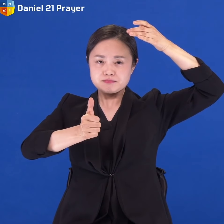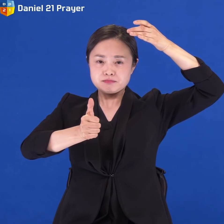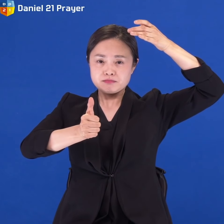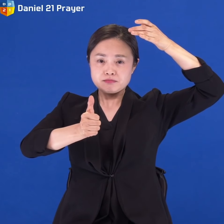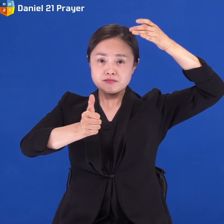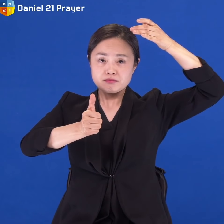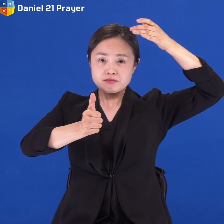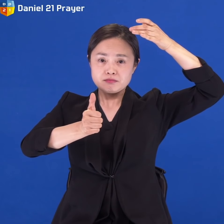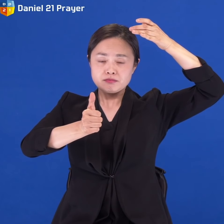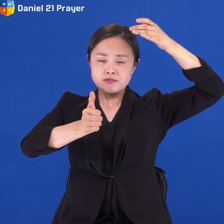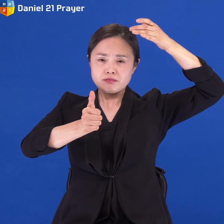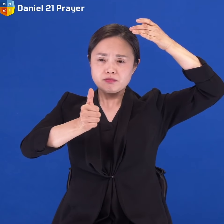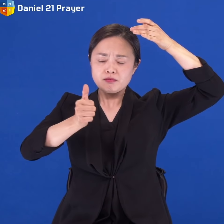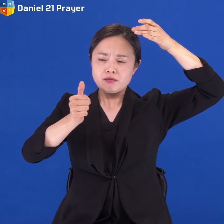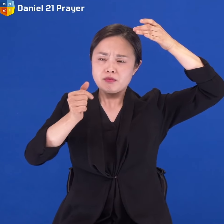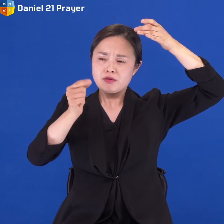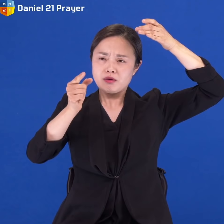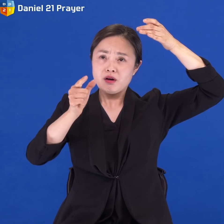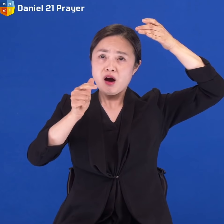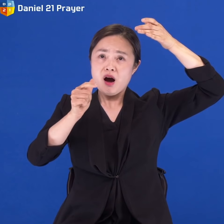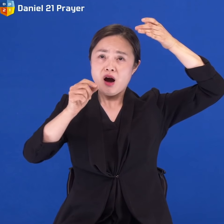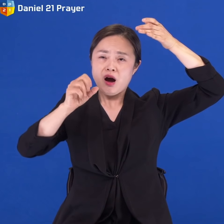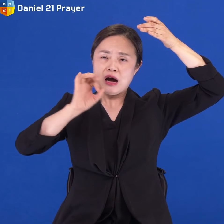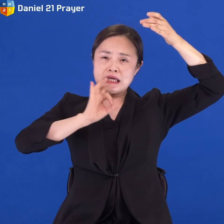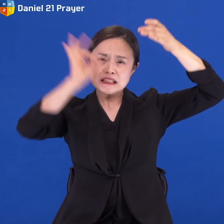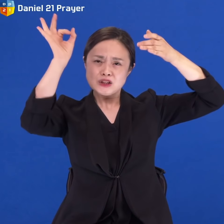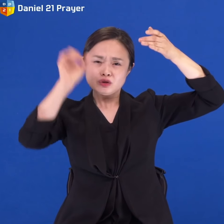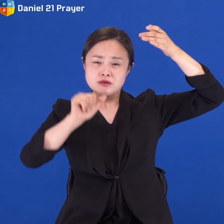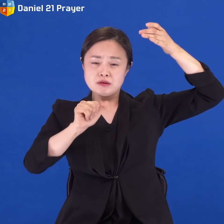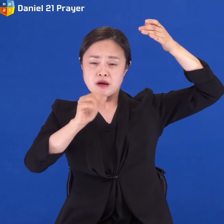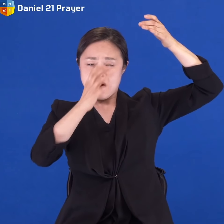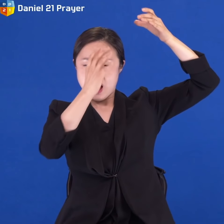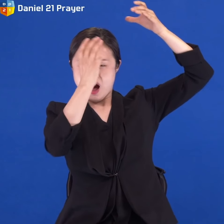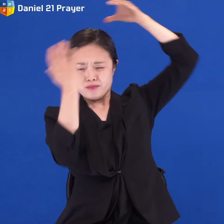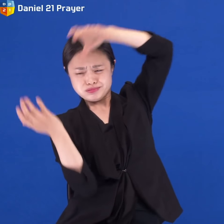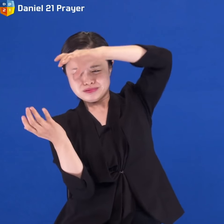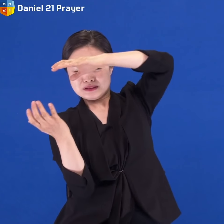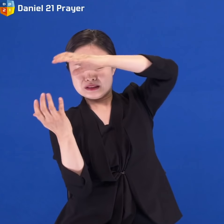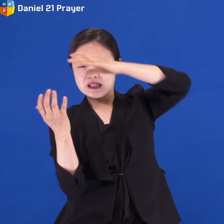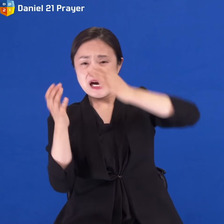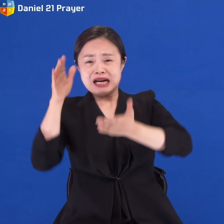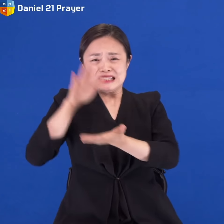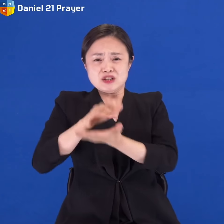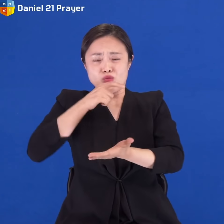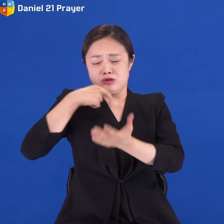왼쪽 어깨 위로 등으로 흘러내렸습니다.